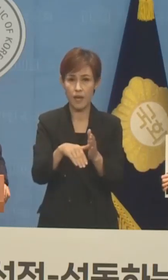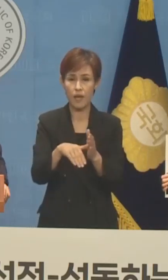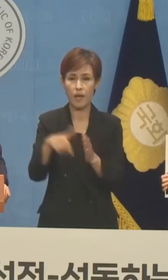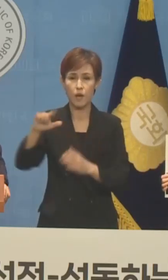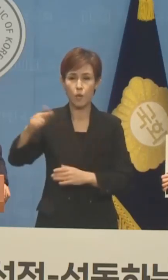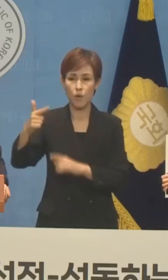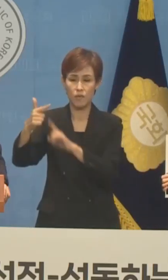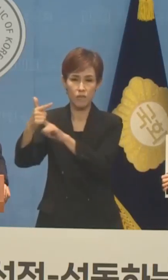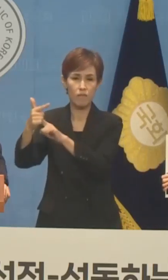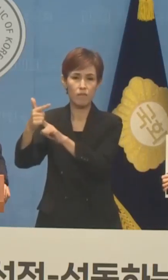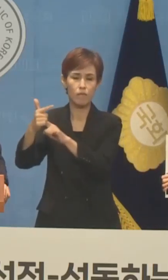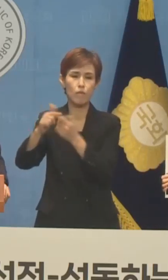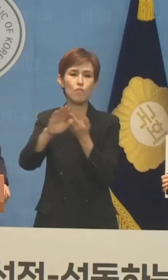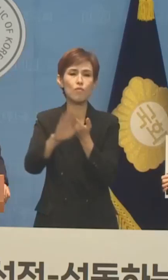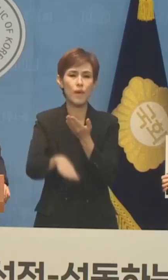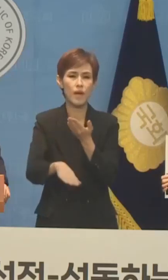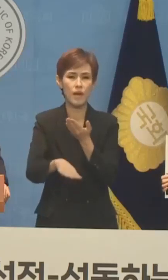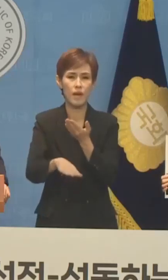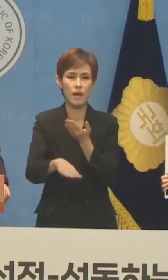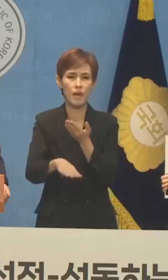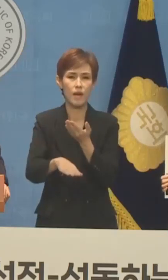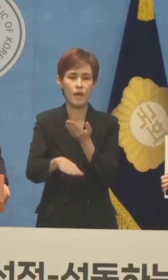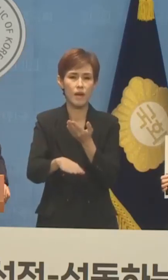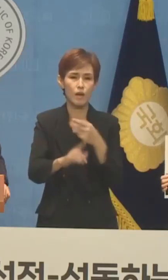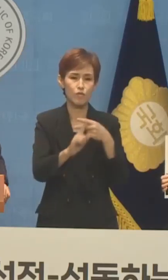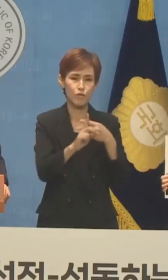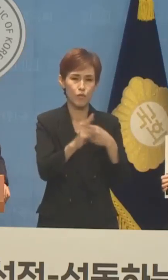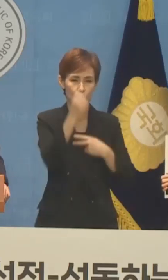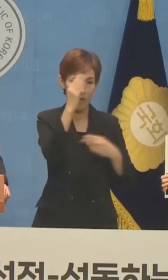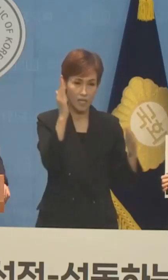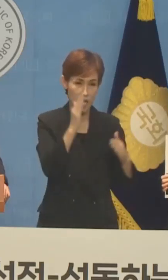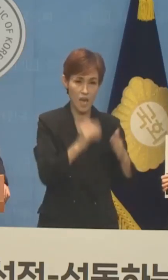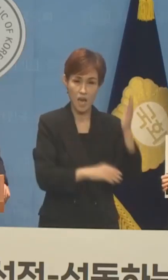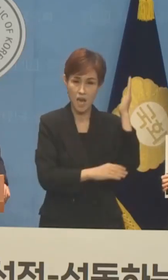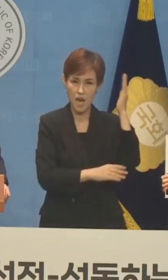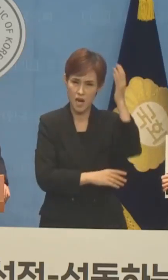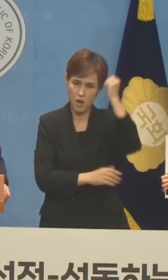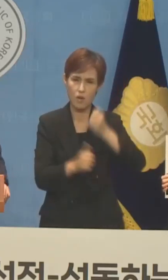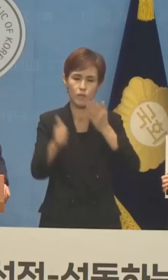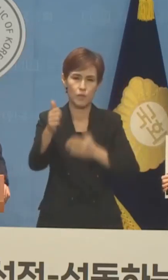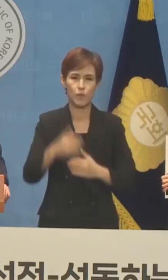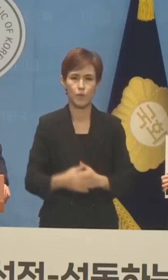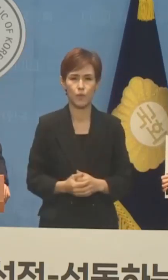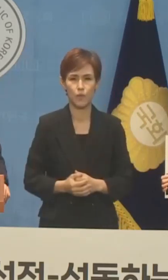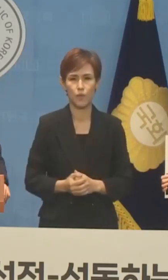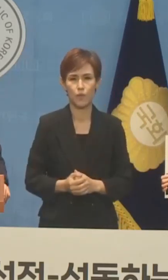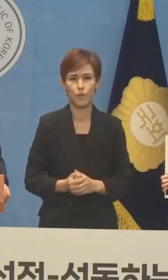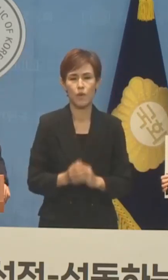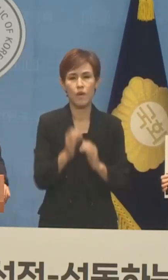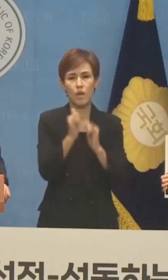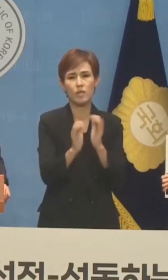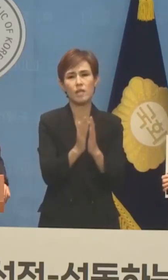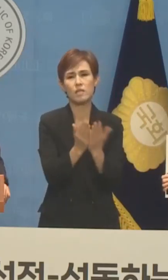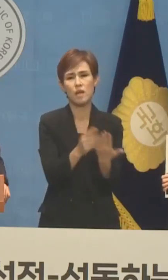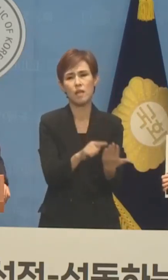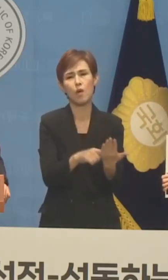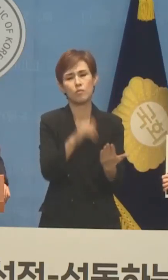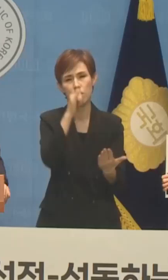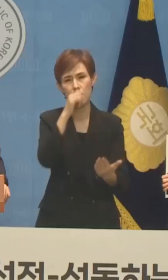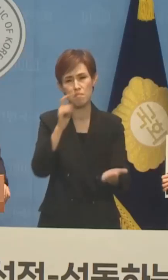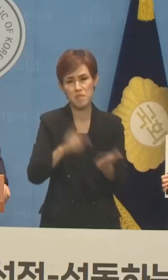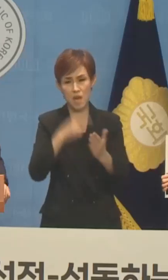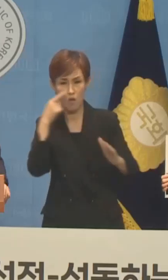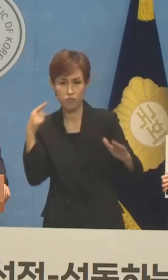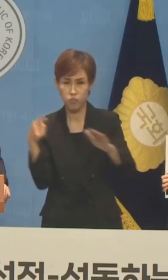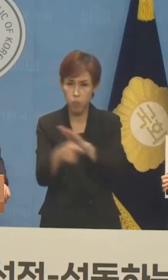모교 후배인 중고등학생들이 했던 말을 기억해야 합니다. 역사책에 나오는